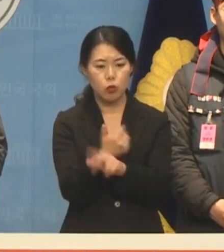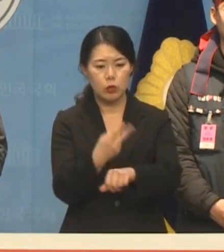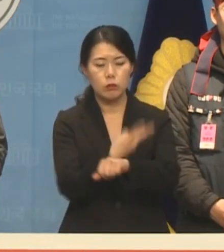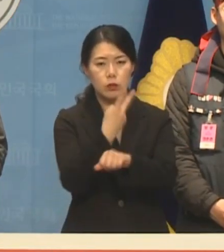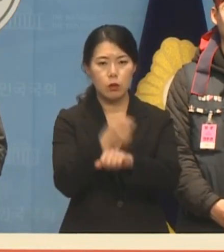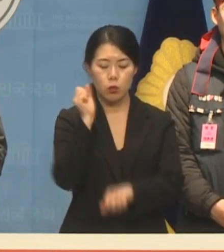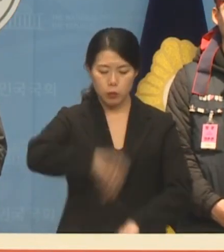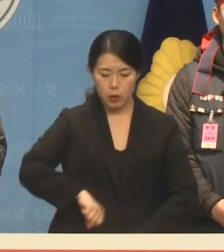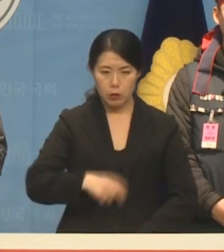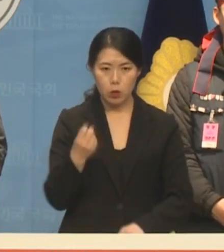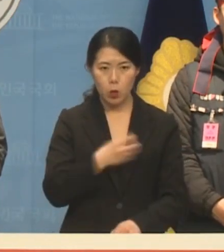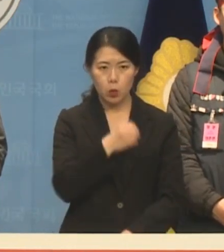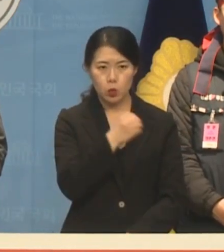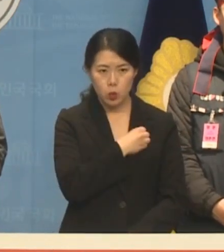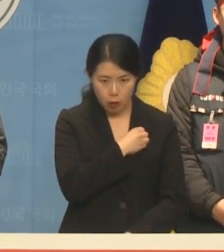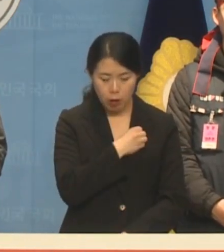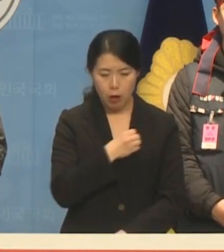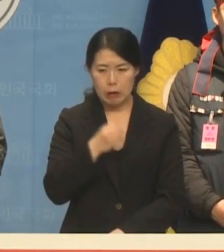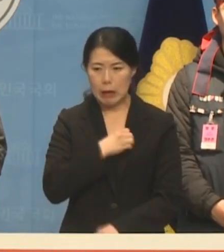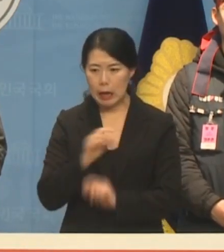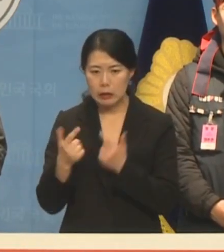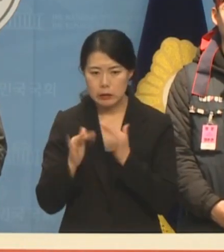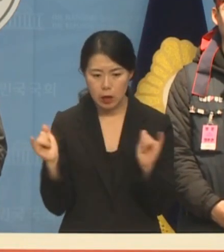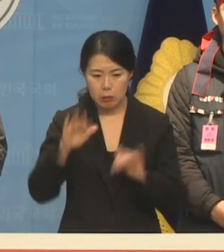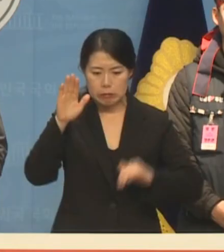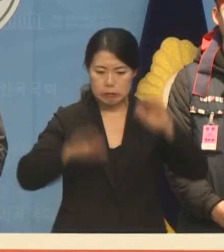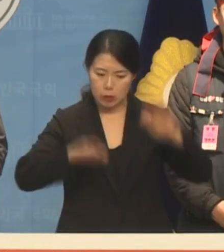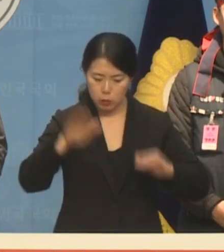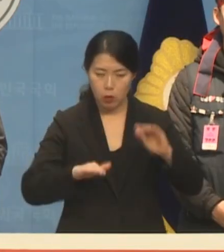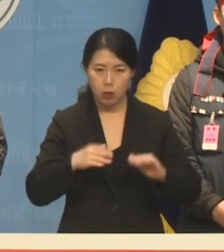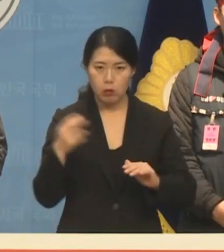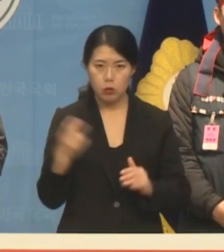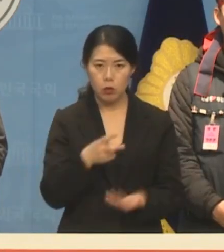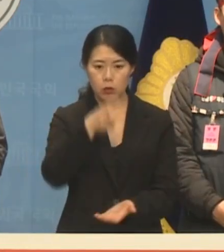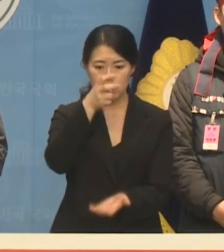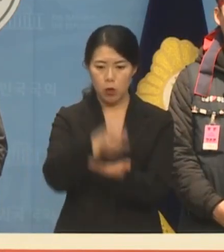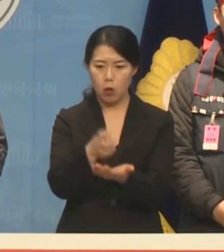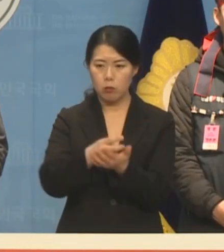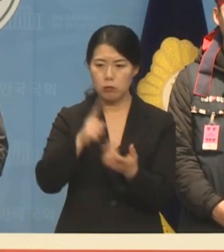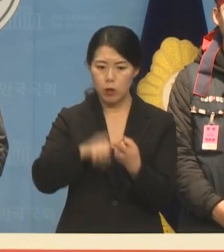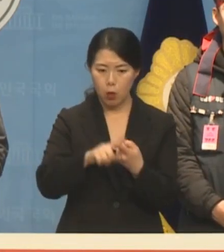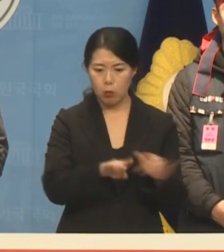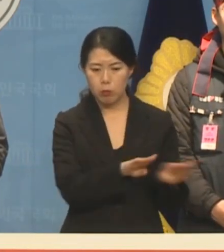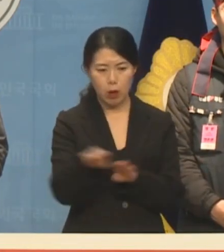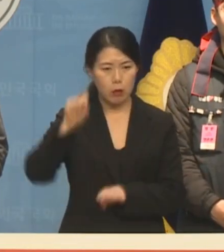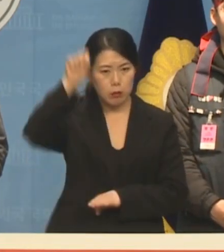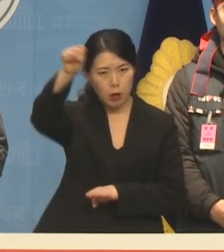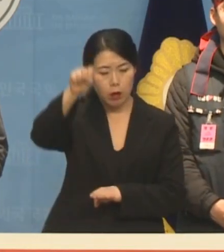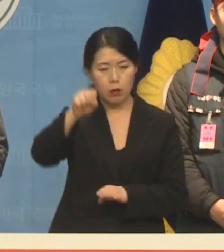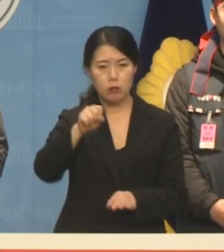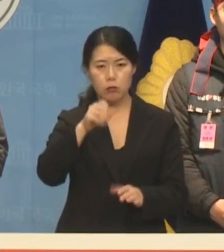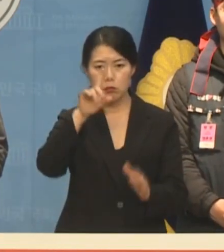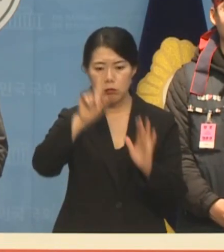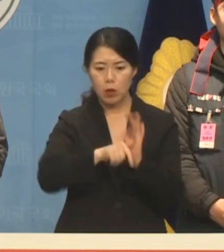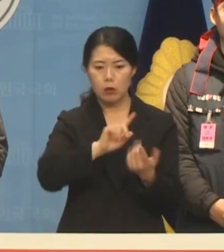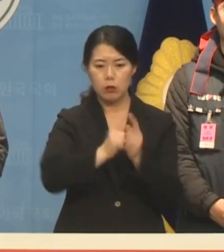위반, 조합원과 비조합원 차별임금 지급, 합법적인 파업기간 대체인력